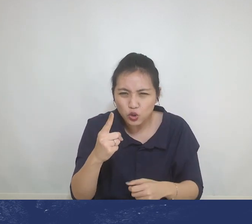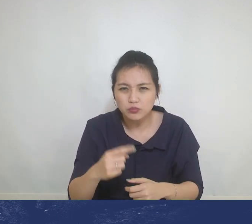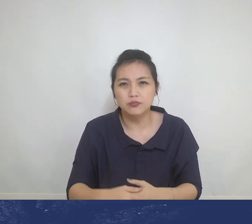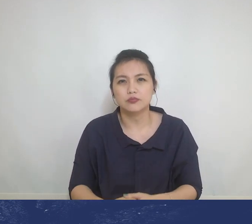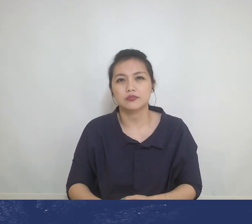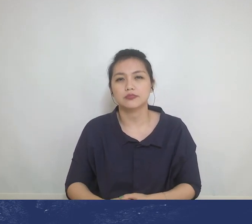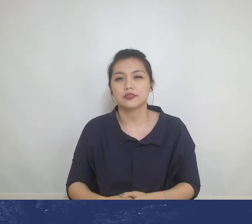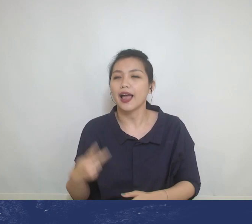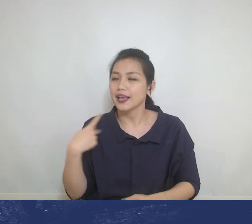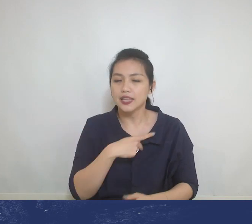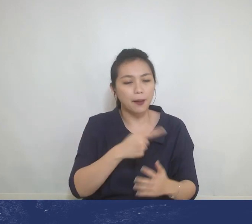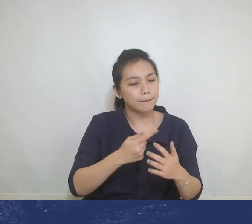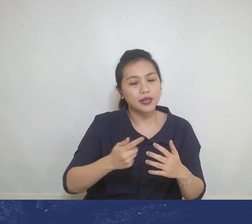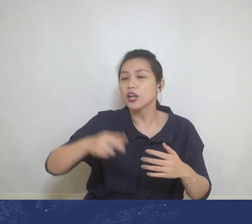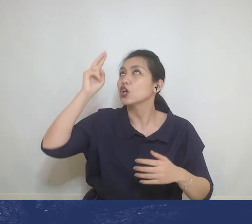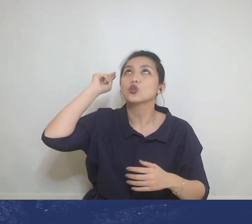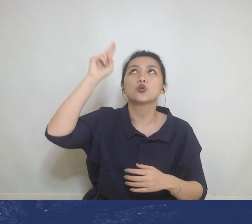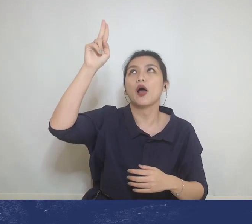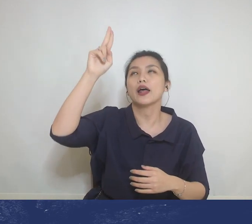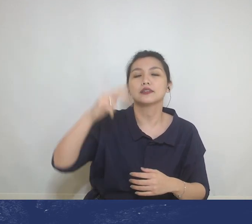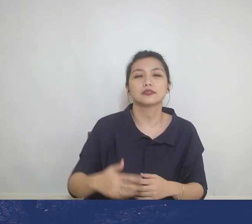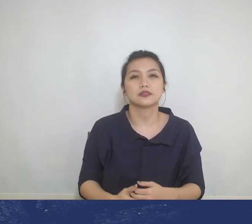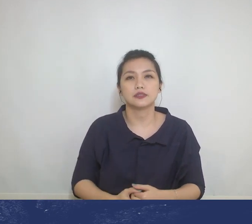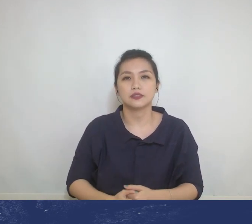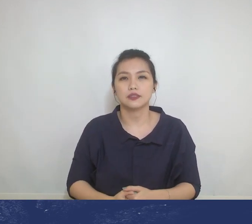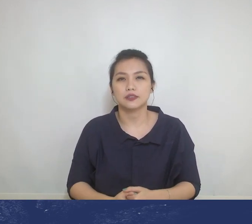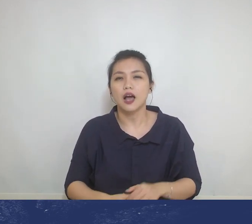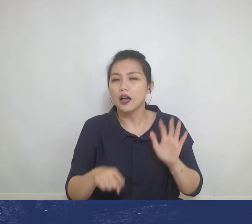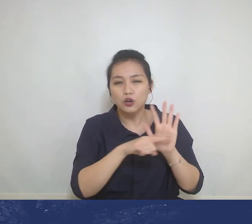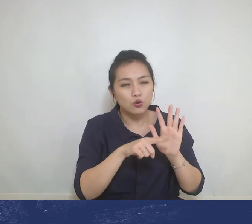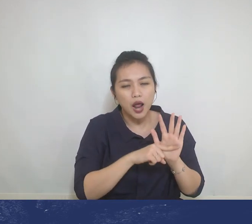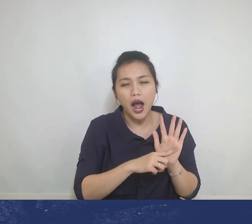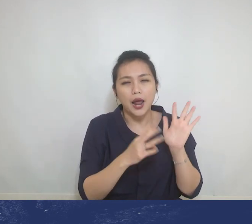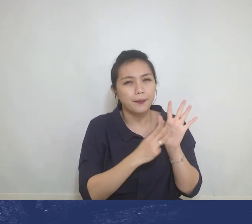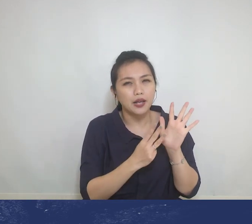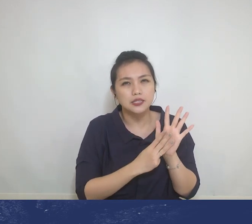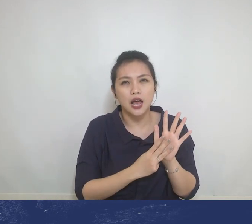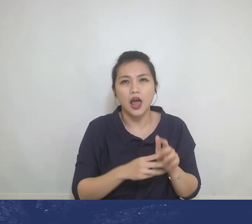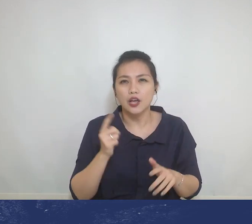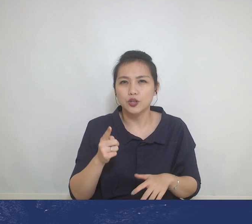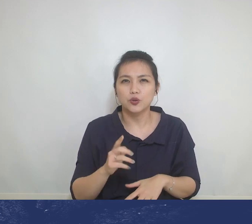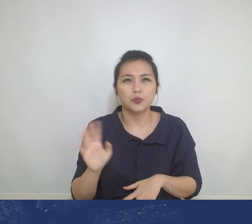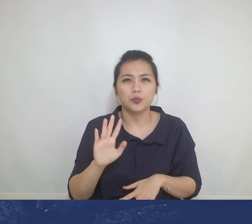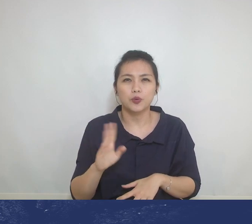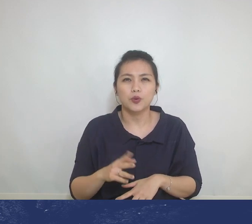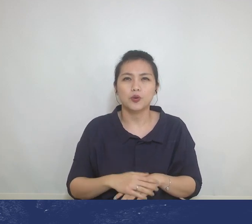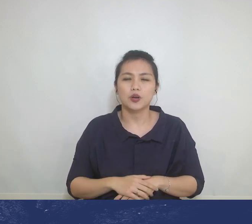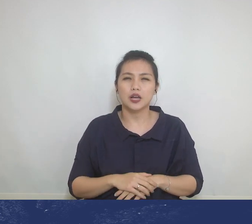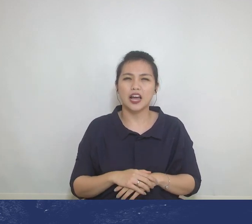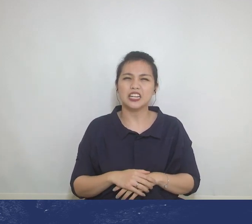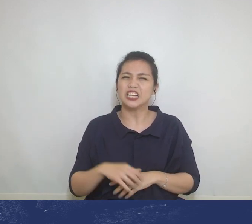satu, kita pilih pegangi Tuhannya. Karena buat kita, terpelecok kita ini bukan satu